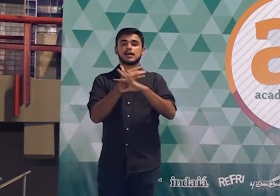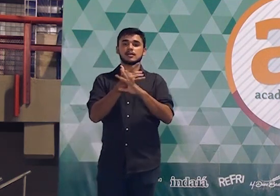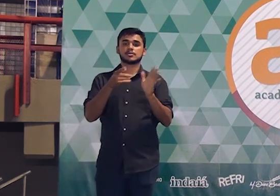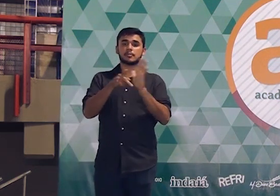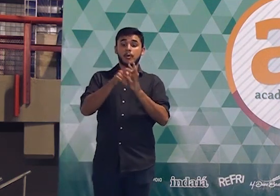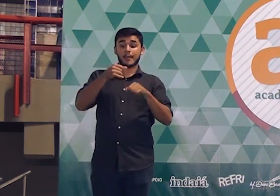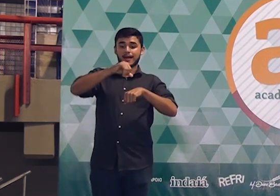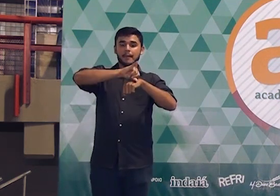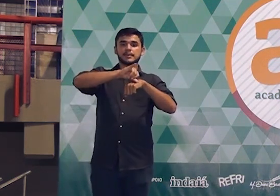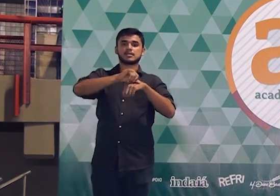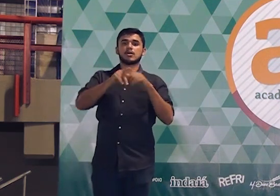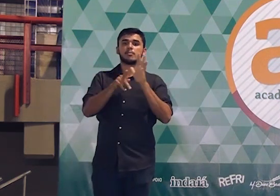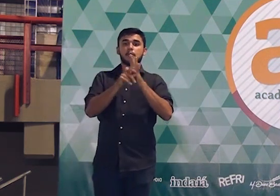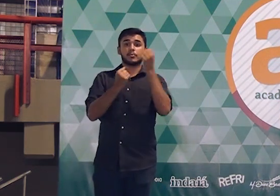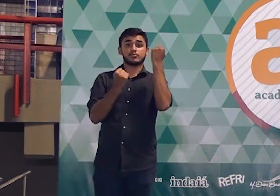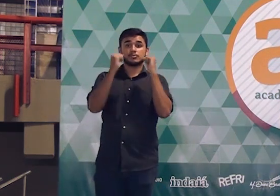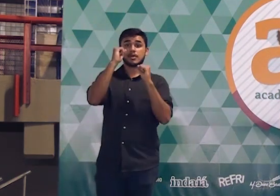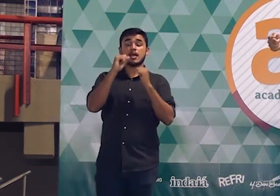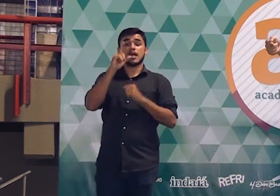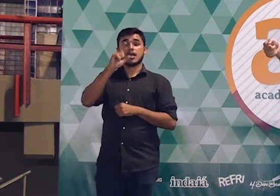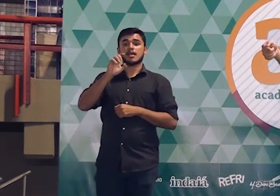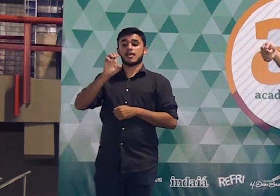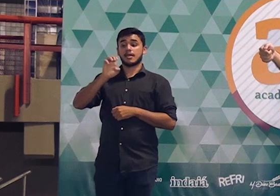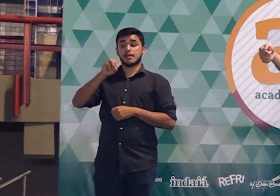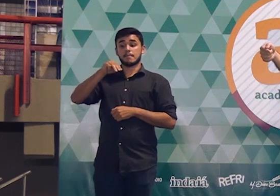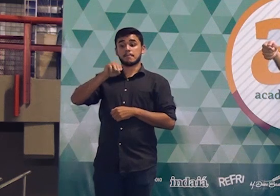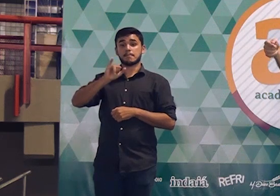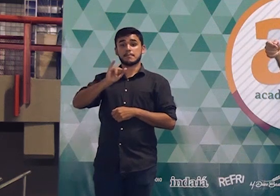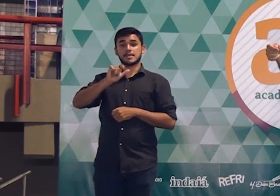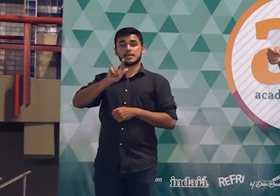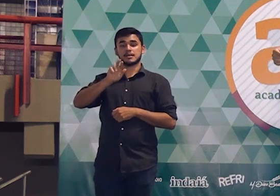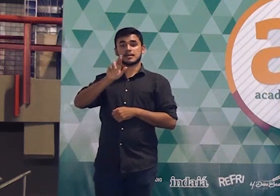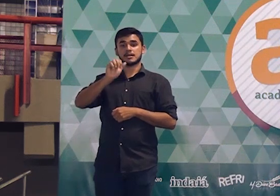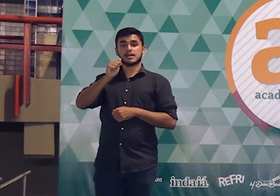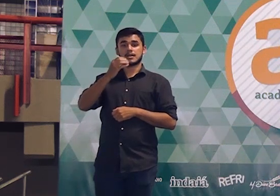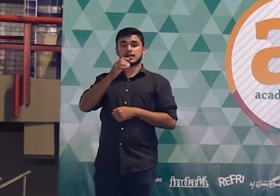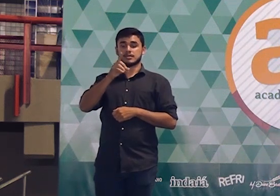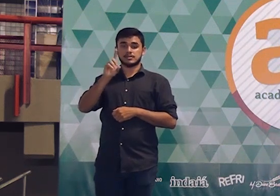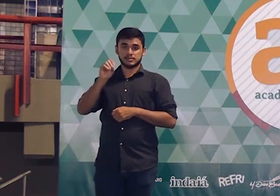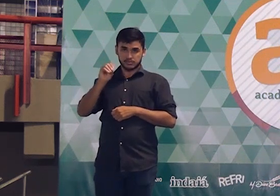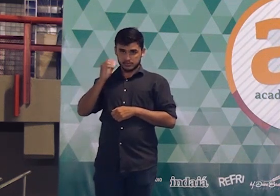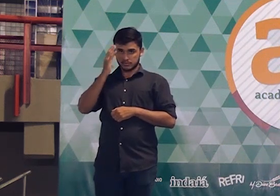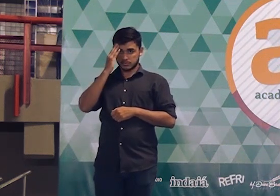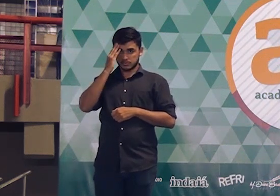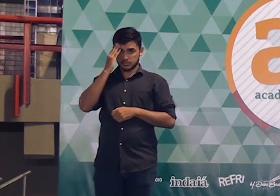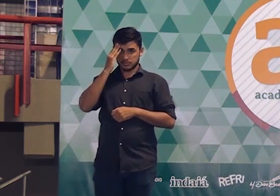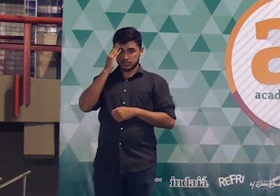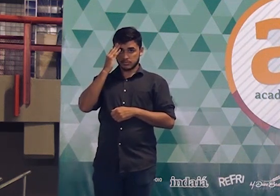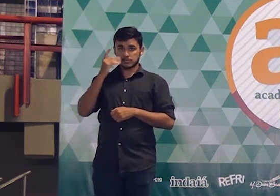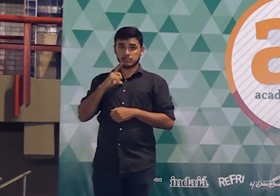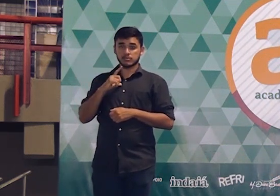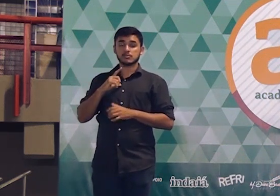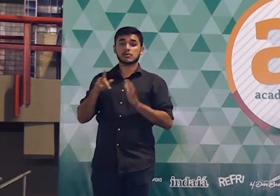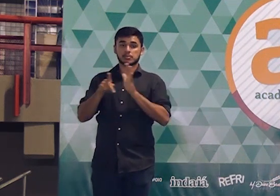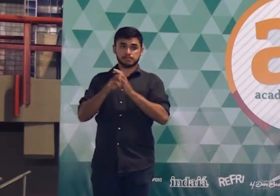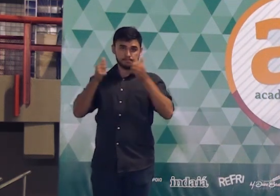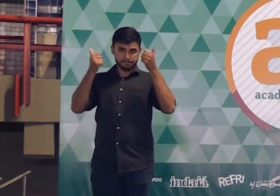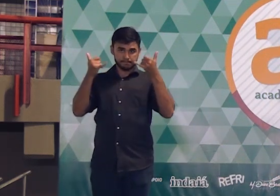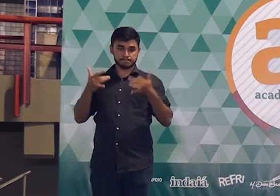emigração. Beleza? Quando eu chego no lugar, aí eu sou o imigrante. Deu para